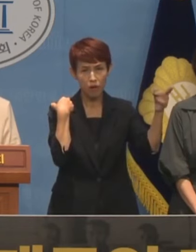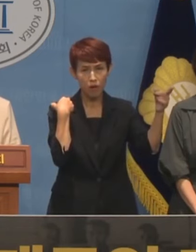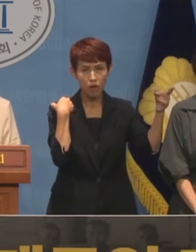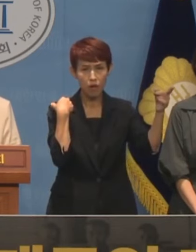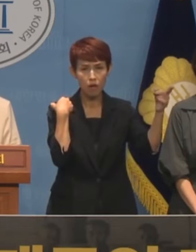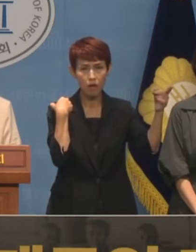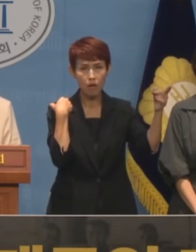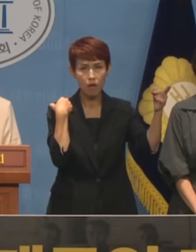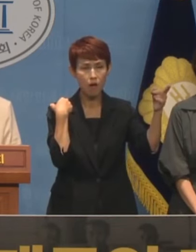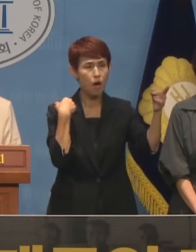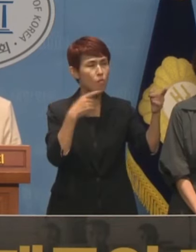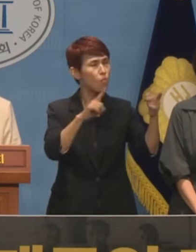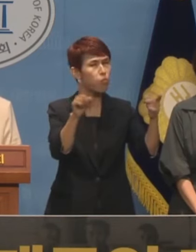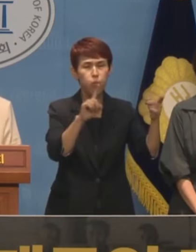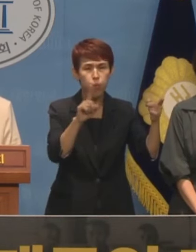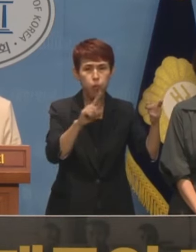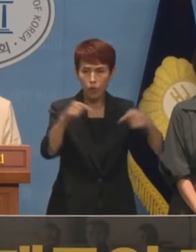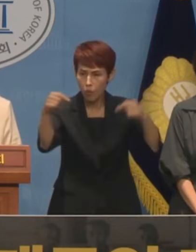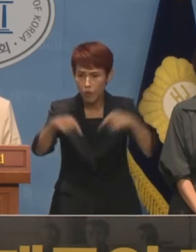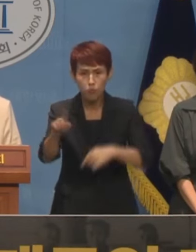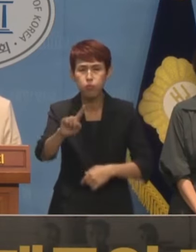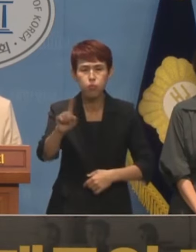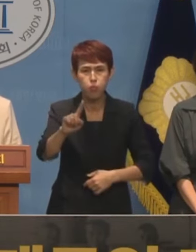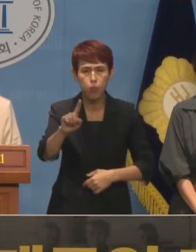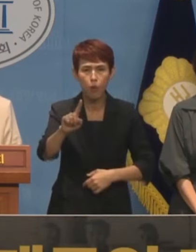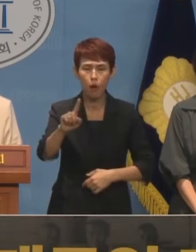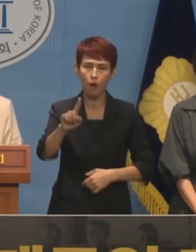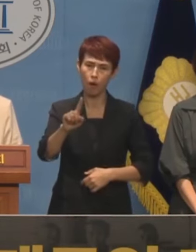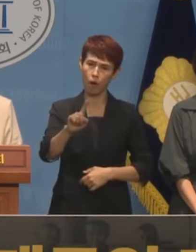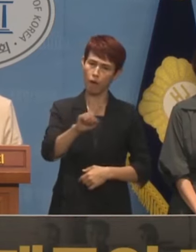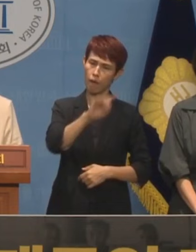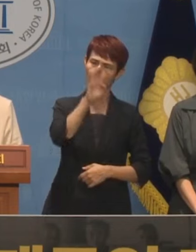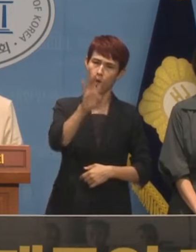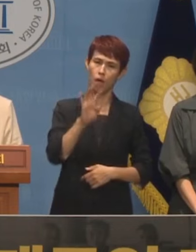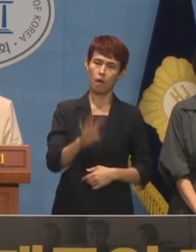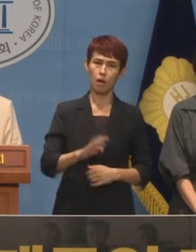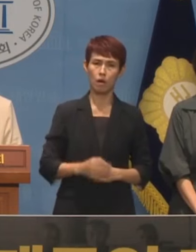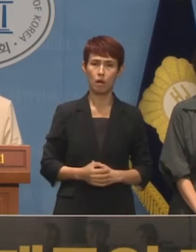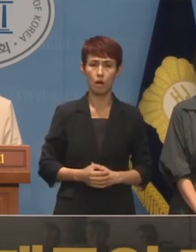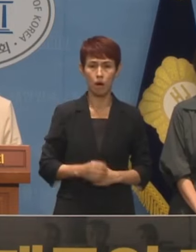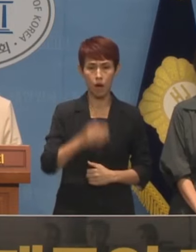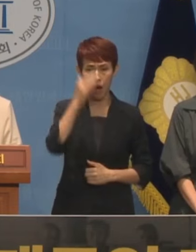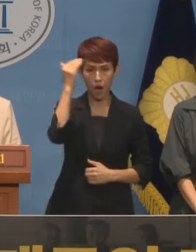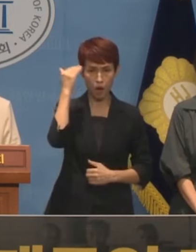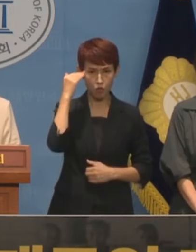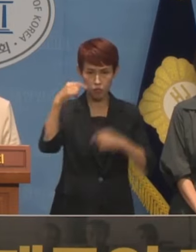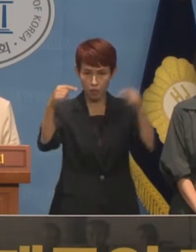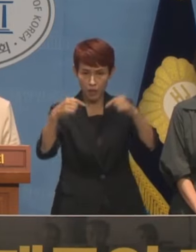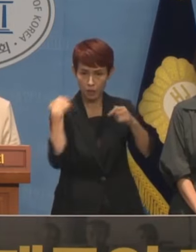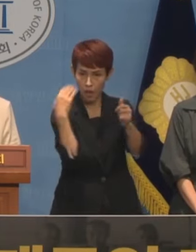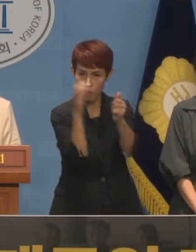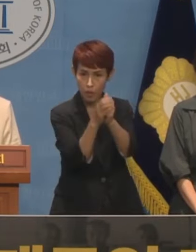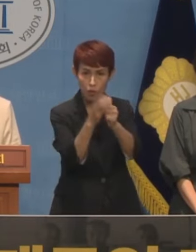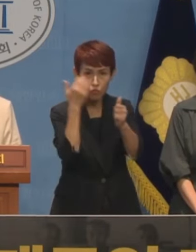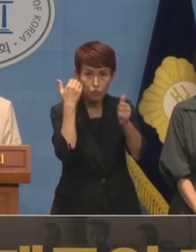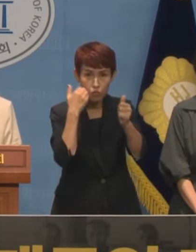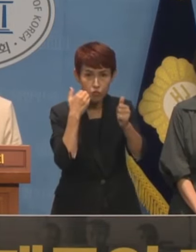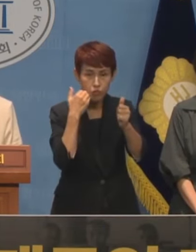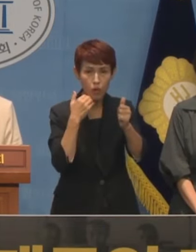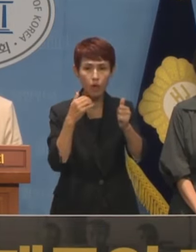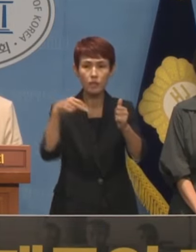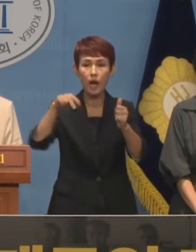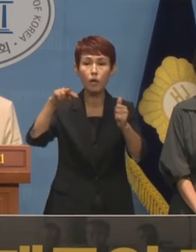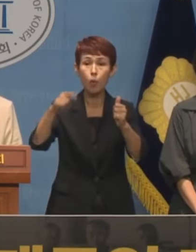도대체 무엇을 어떻게 협상했습니다 한국측 협상 책임자는 단 한 차례도